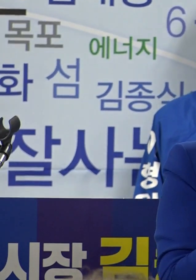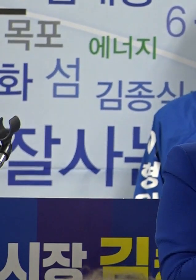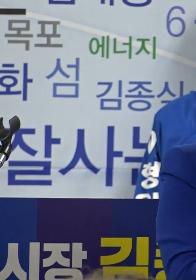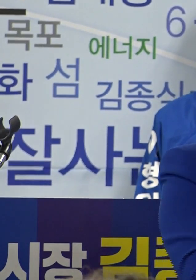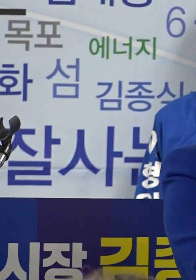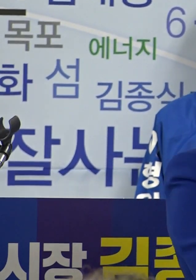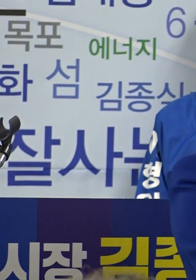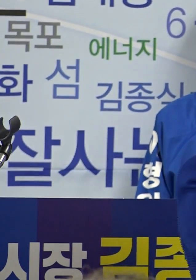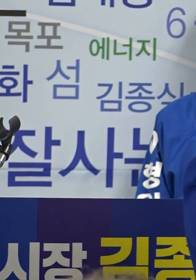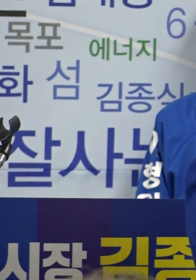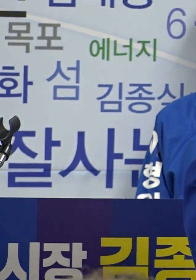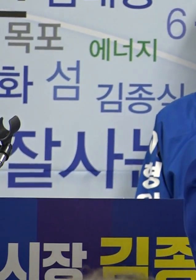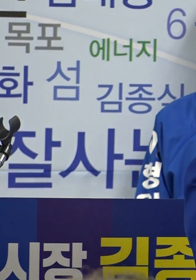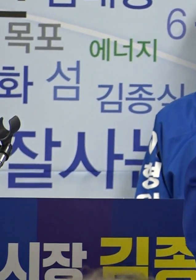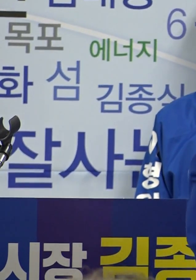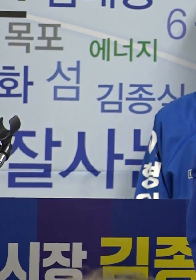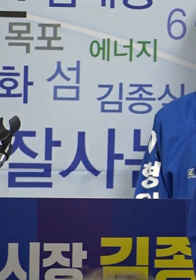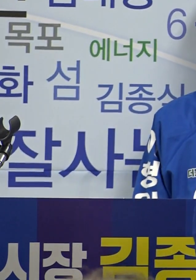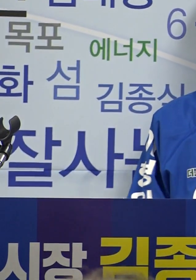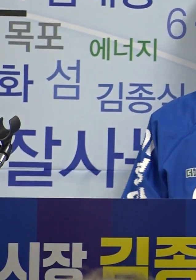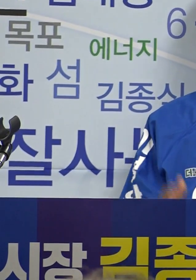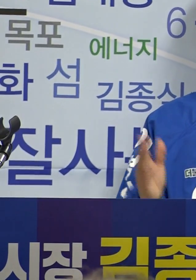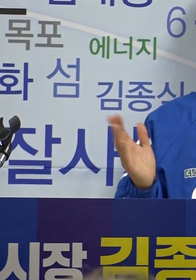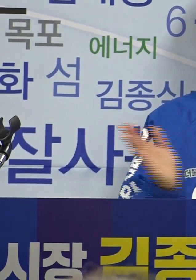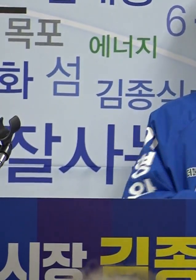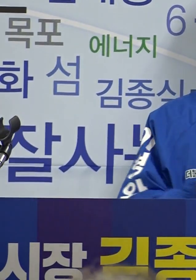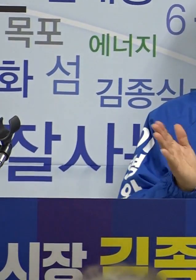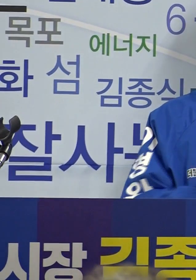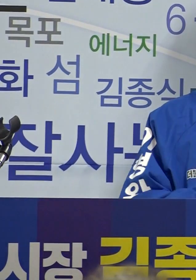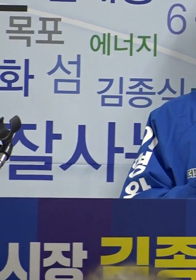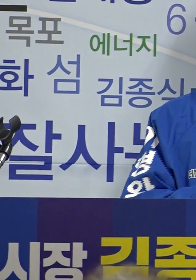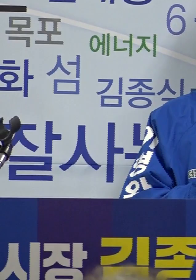시민 여러분께서 큰 응원 부탁드립니다. 고맙습니다.